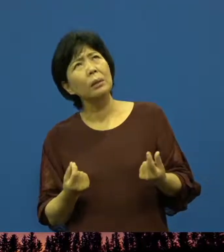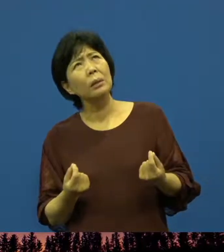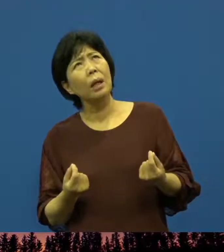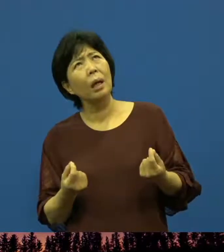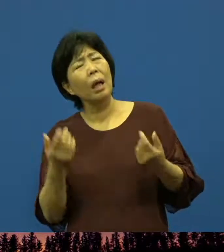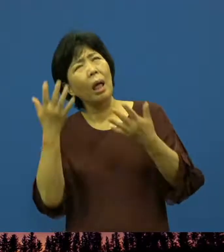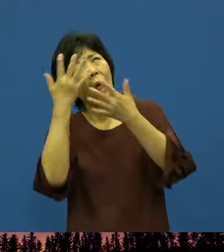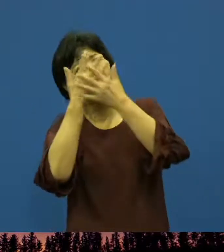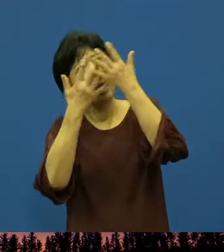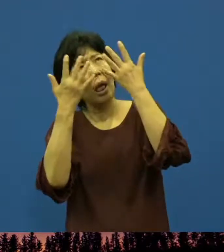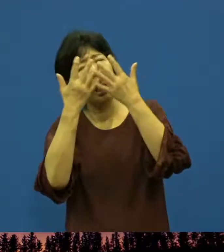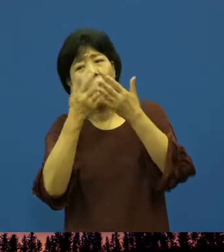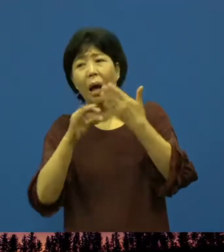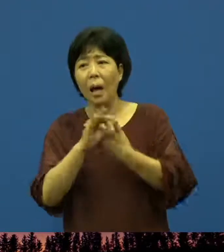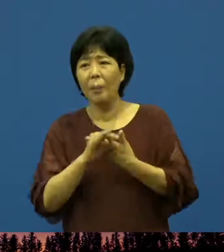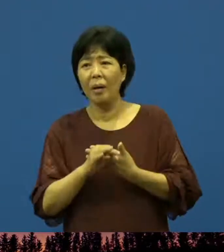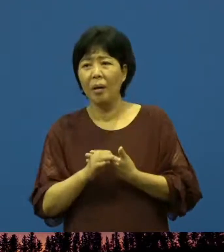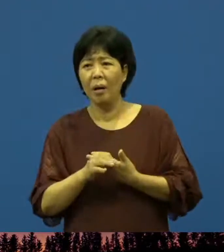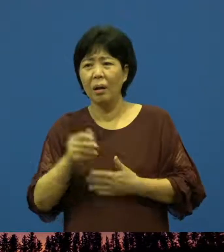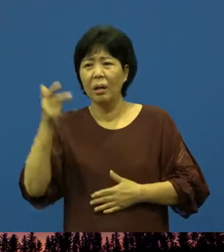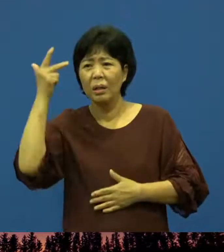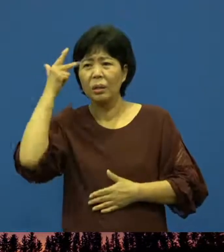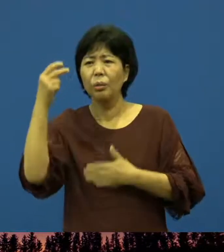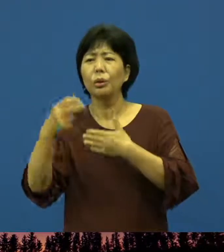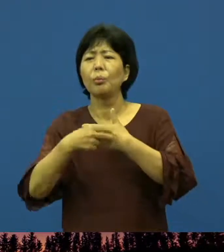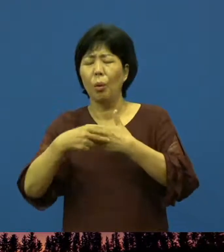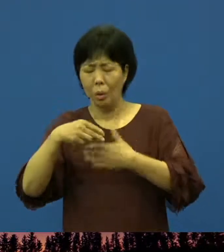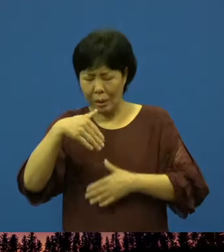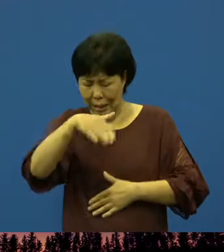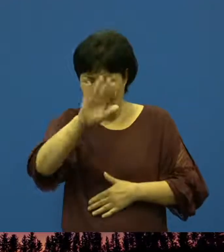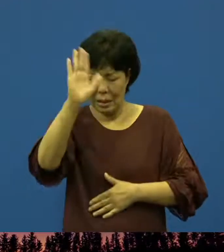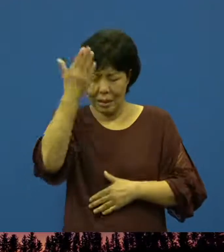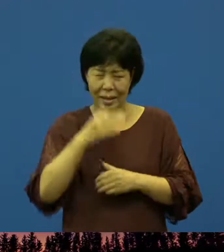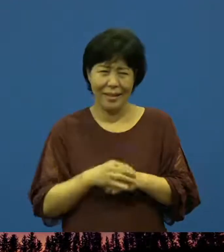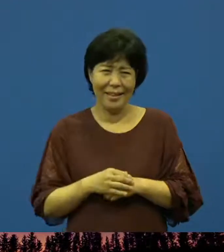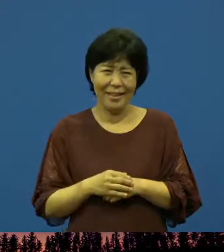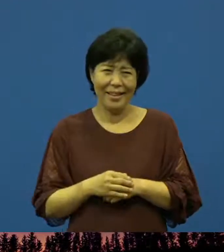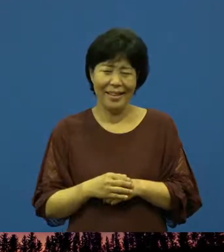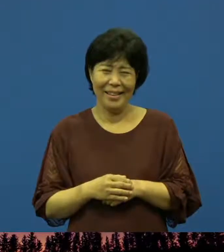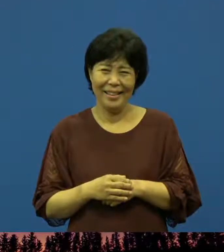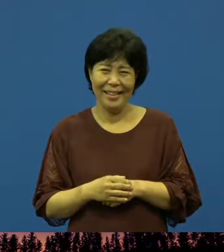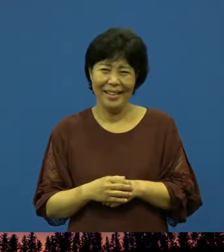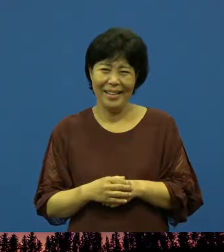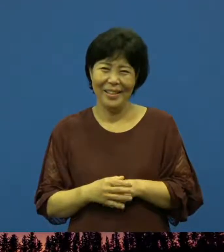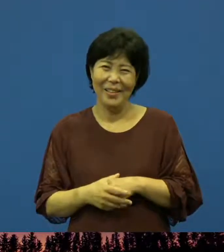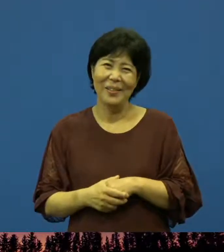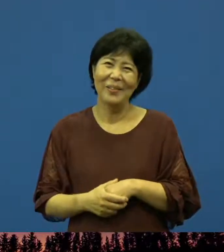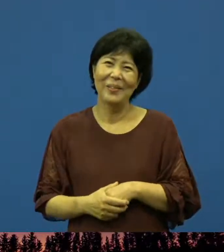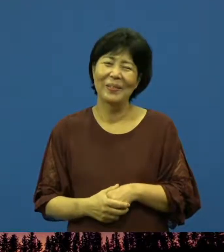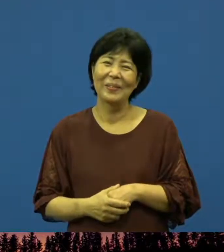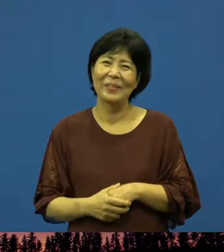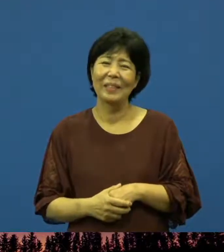정신과 가시는데 부족을 할 수 없는 거잖아요. 실제잖아요. 먹는다는 행위,